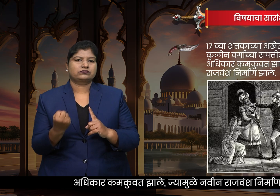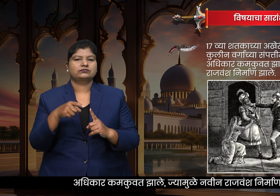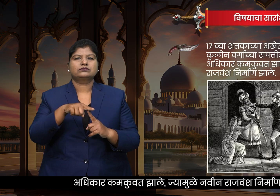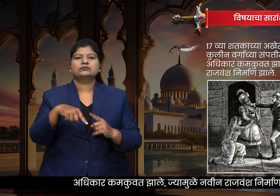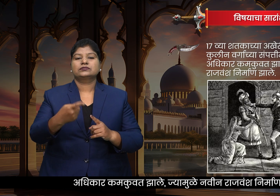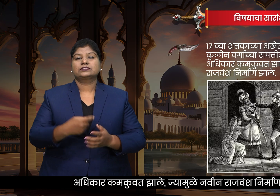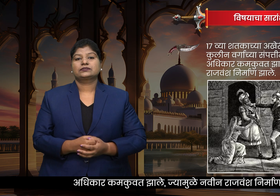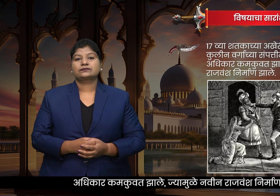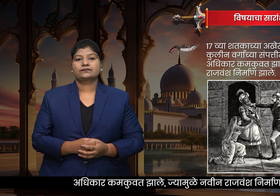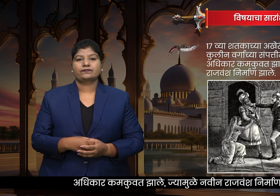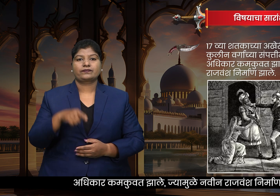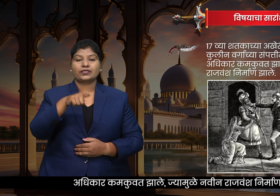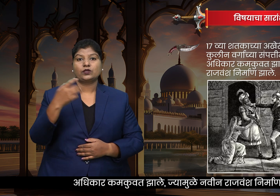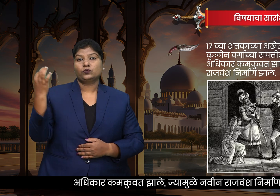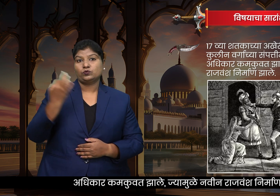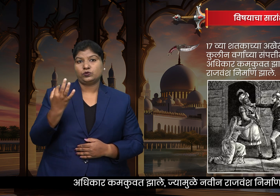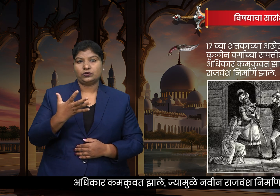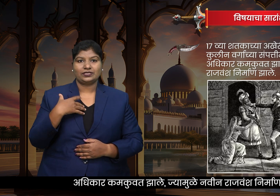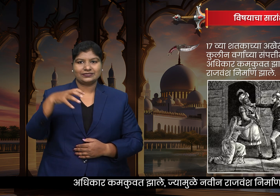ज्यामुळे नवीन राजवंश निर्माण झाले.